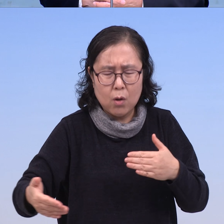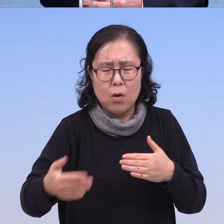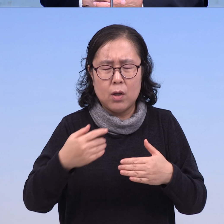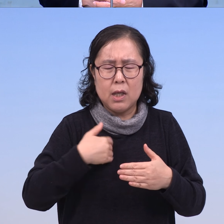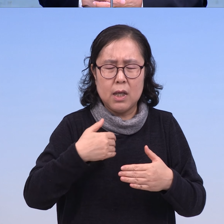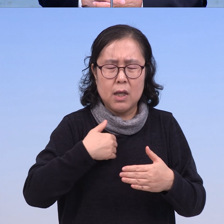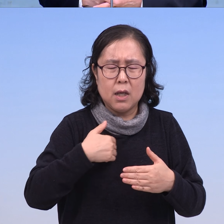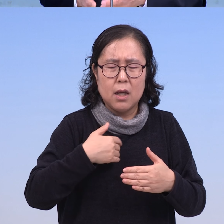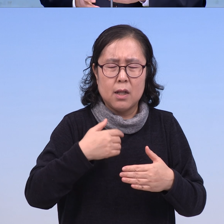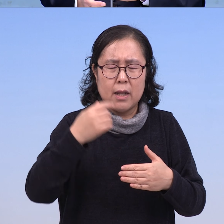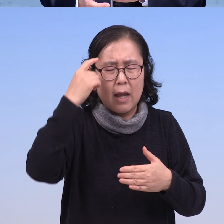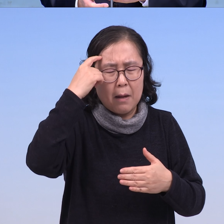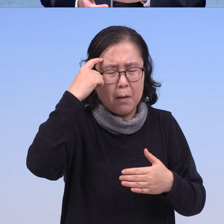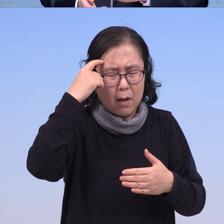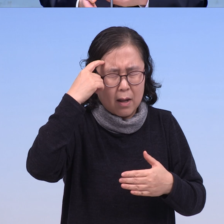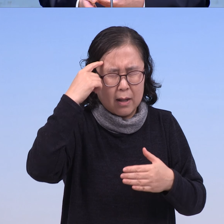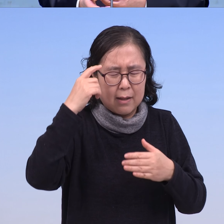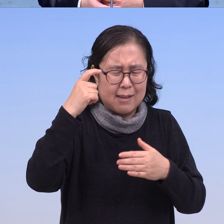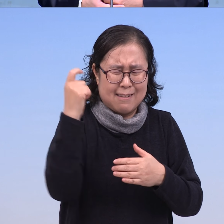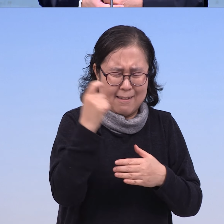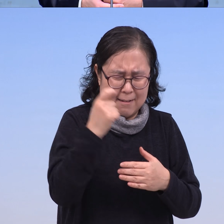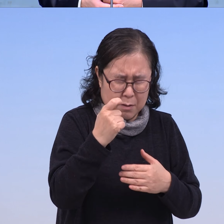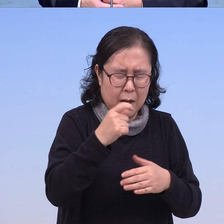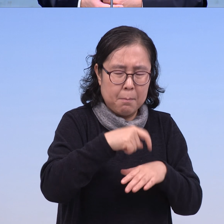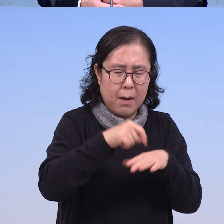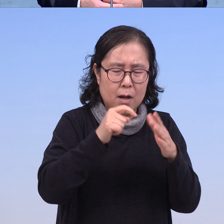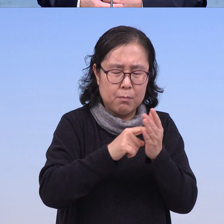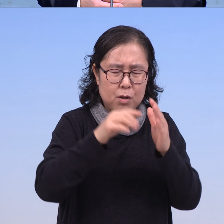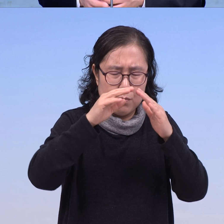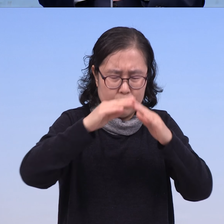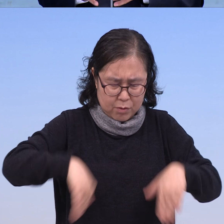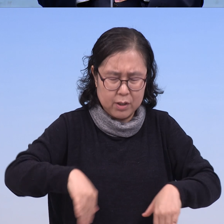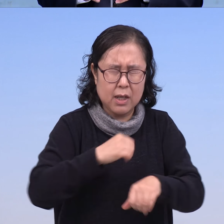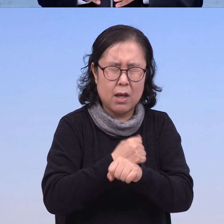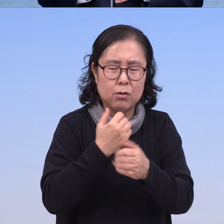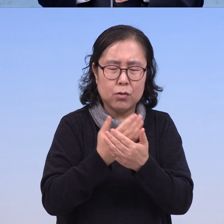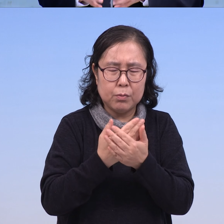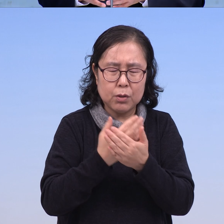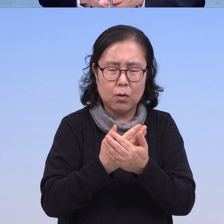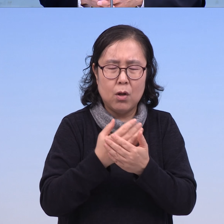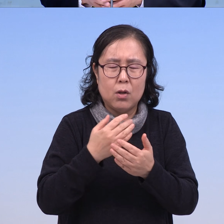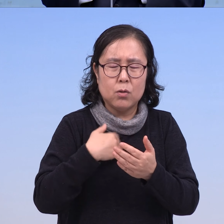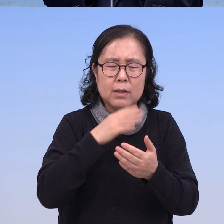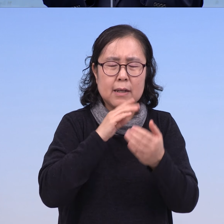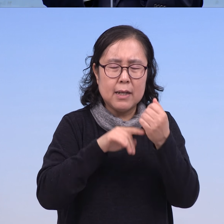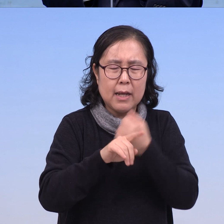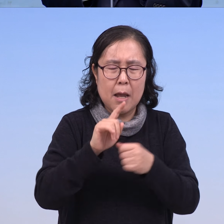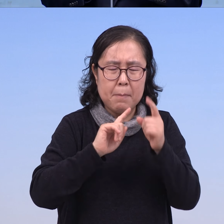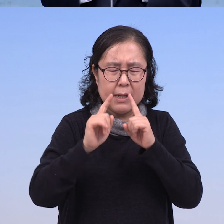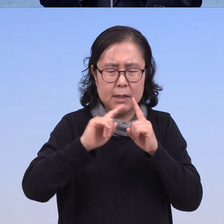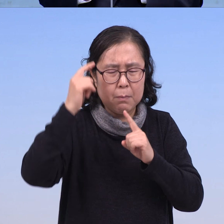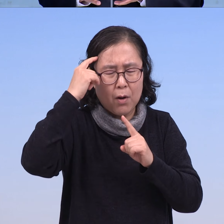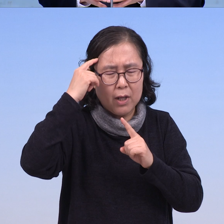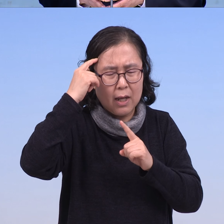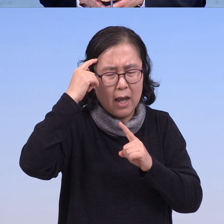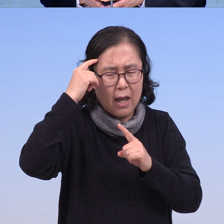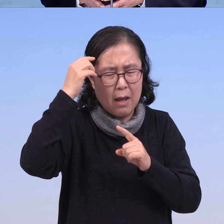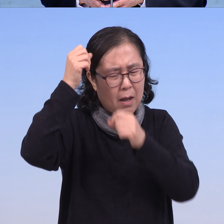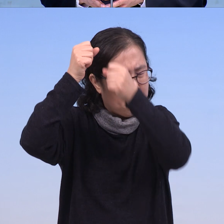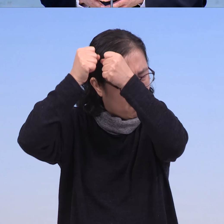있도록 아버지 이 강팍한 문을 다 부셔주시기 원합니다. 내 가슴까지 내려온 그 진리의 말씀이 거기에 갇혀